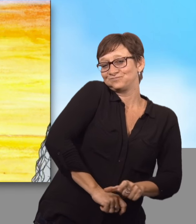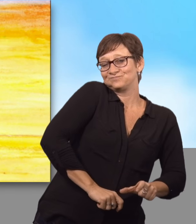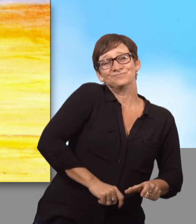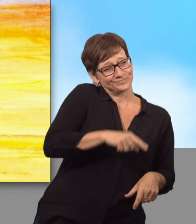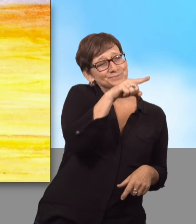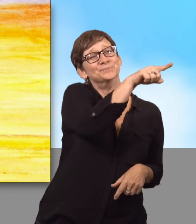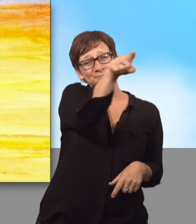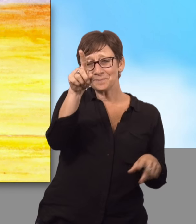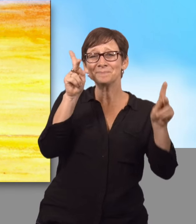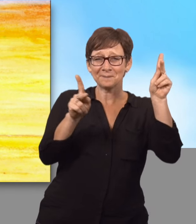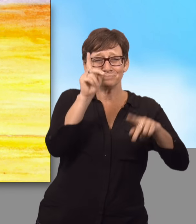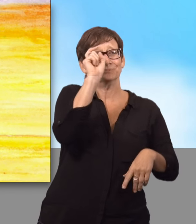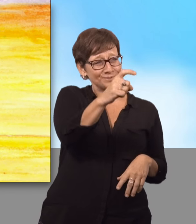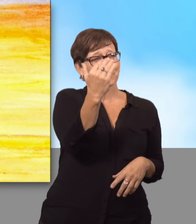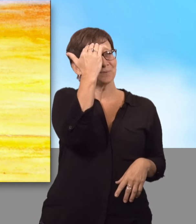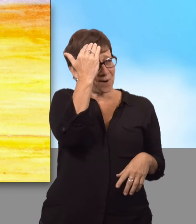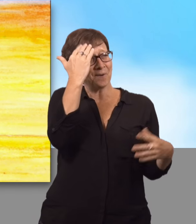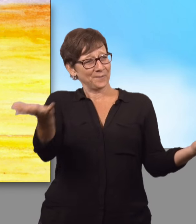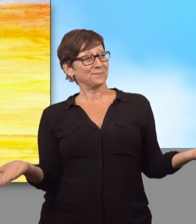que nadie sus ojos de terciopelo.